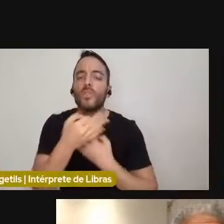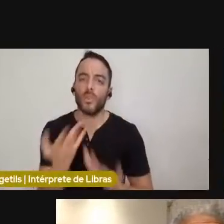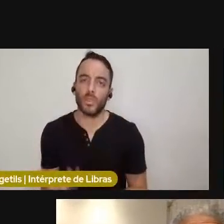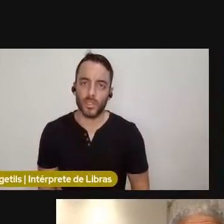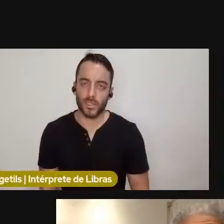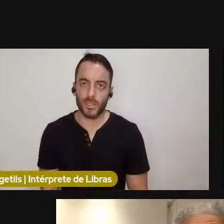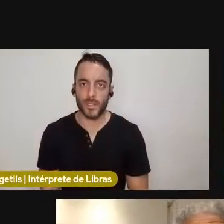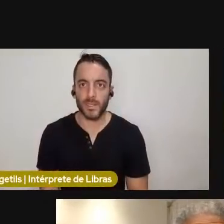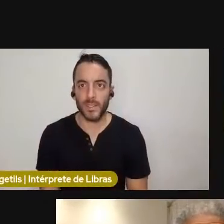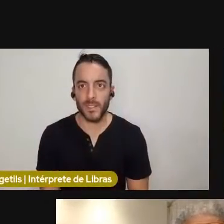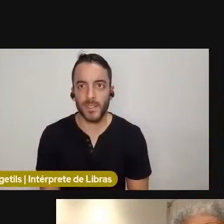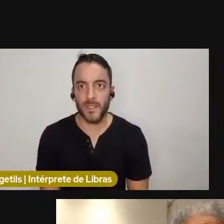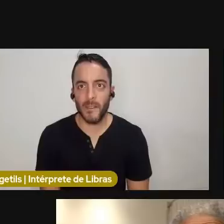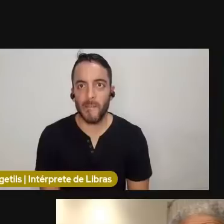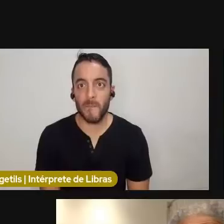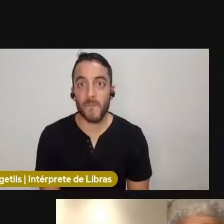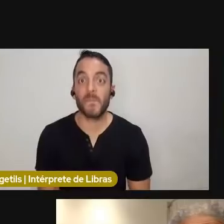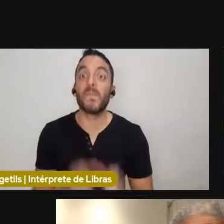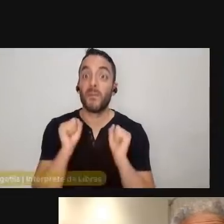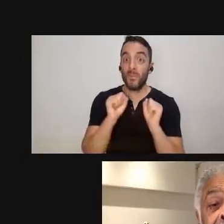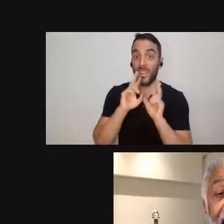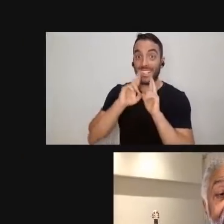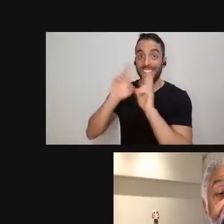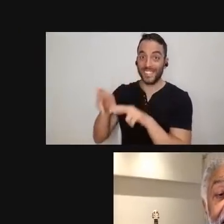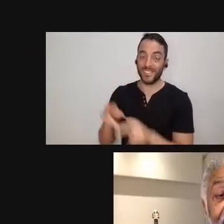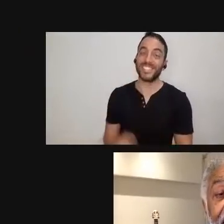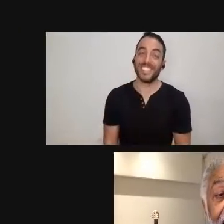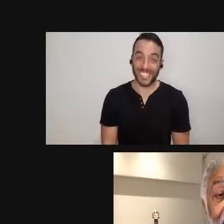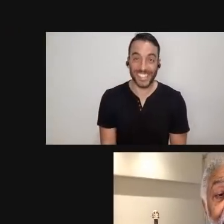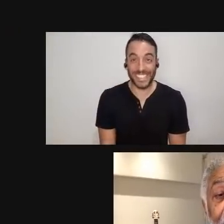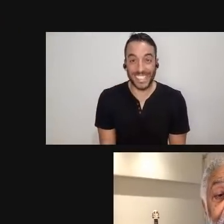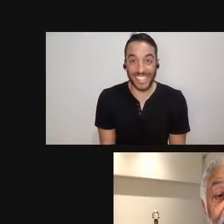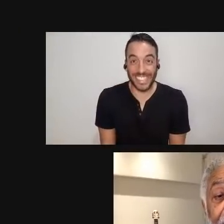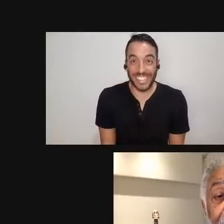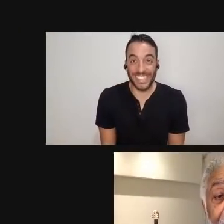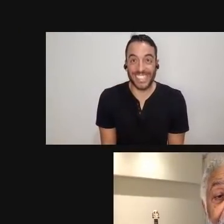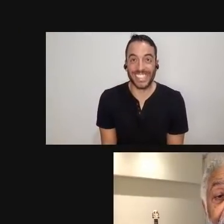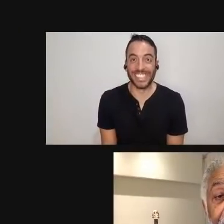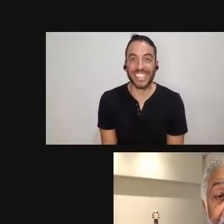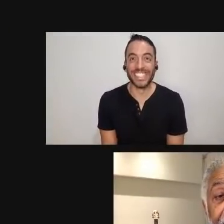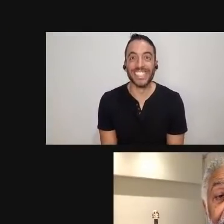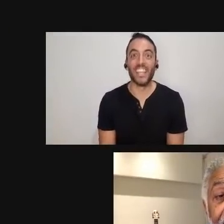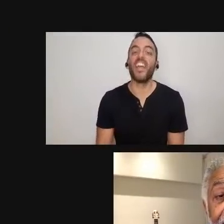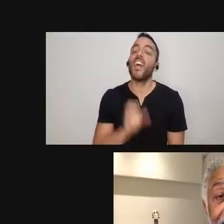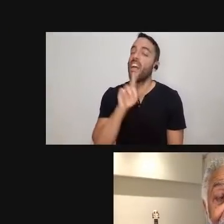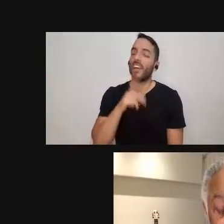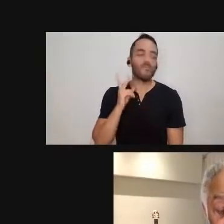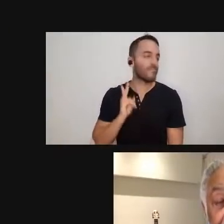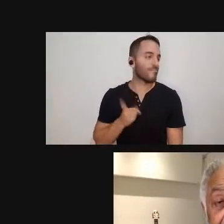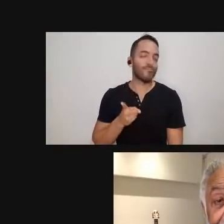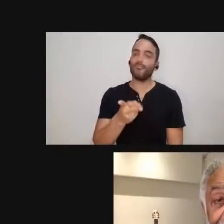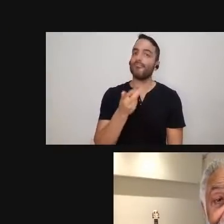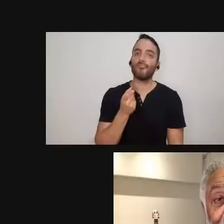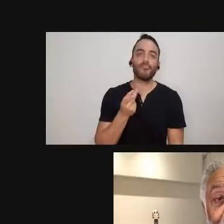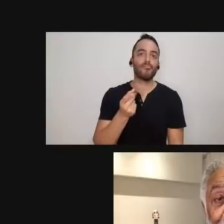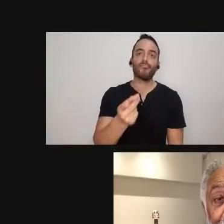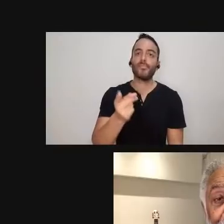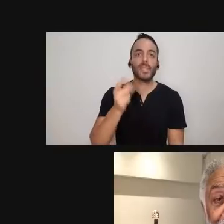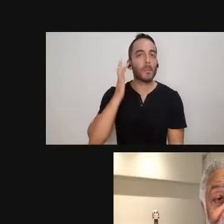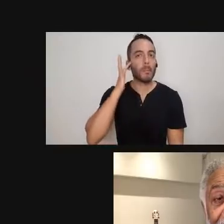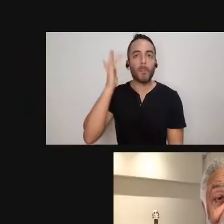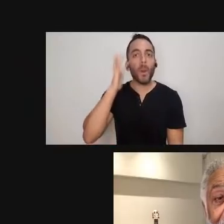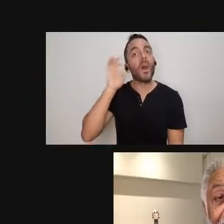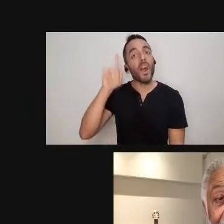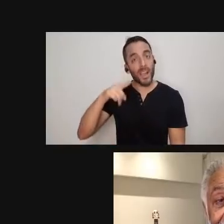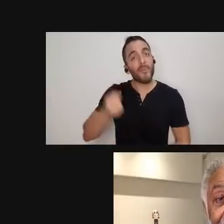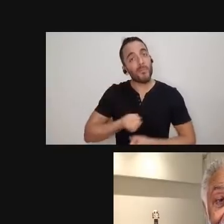Então, vocês podem responder. É a eterna utopia. É poiesis, de novo, como